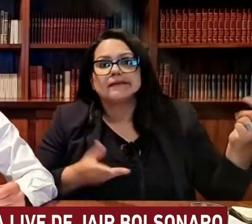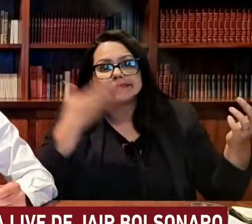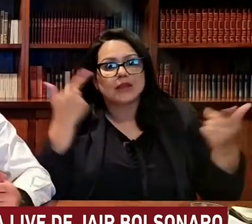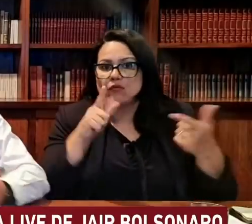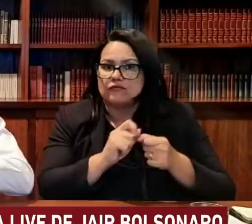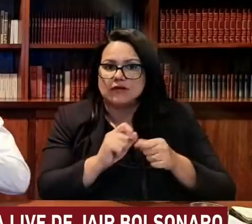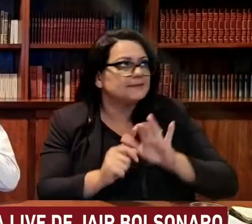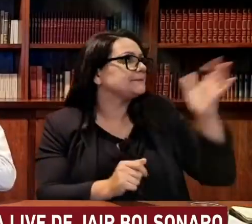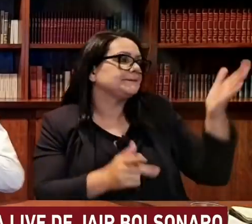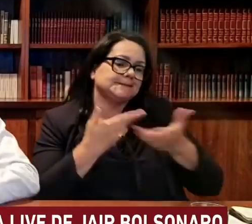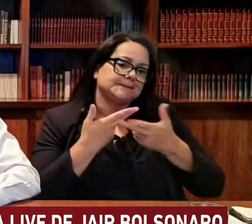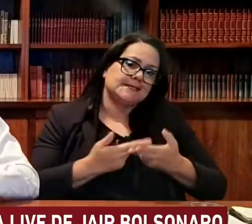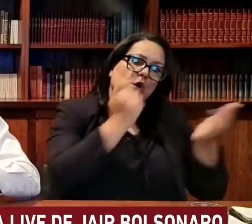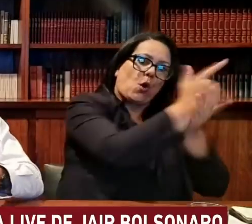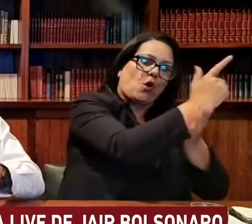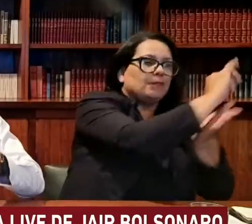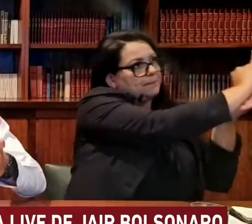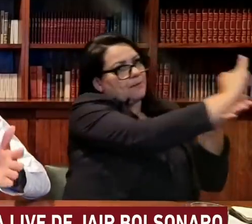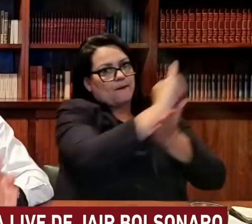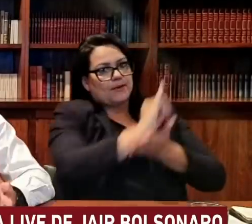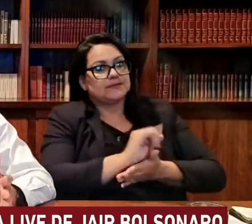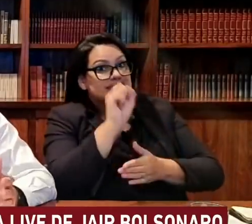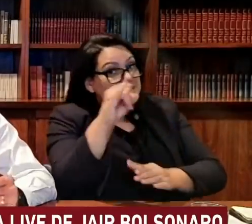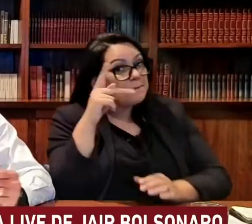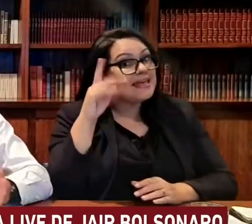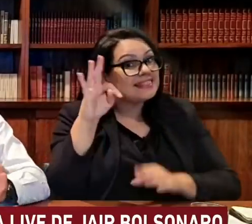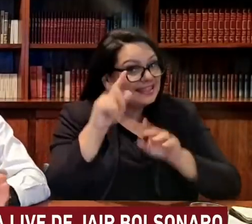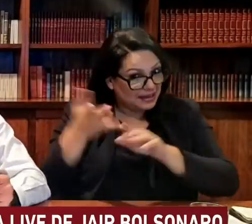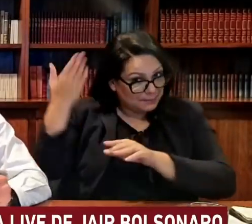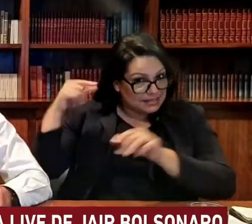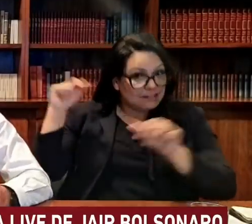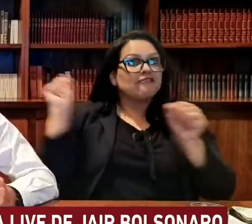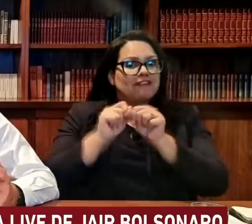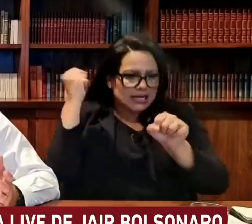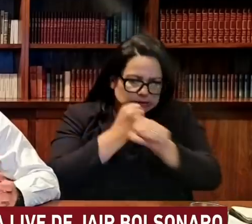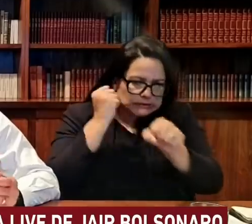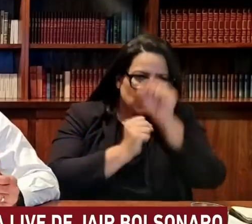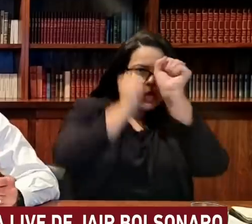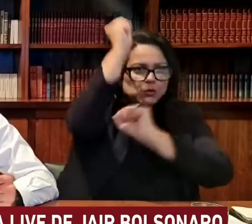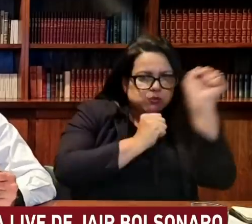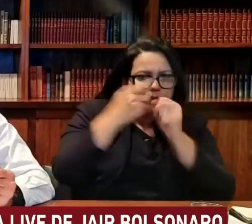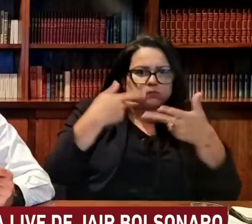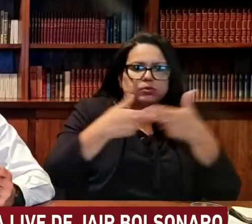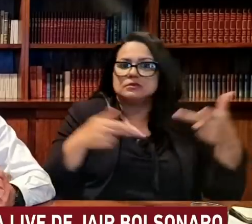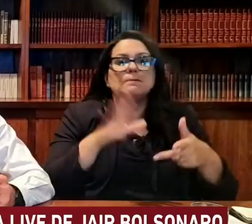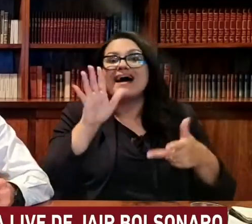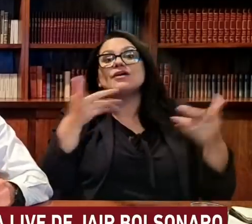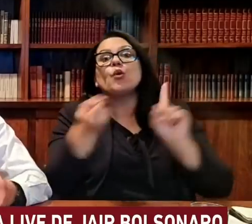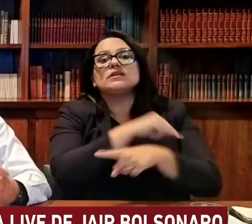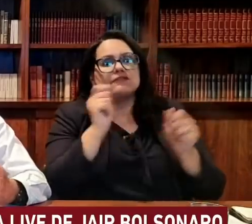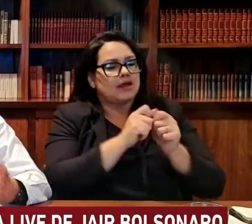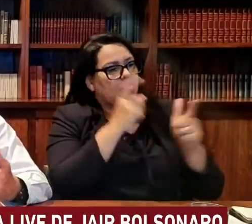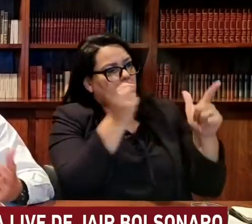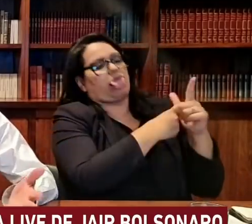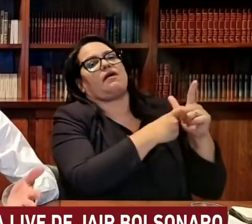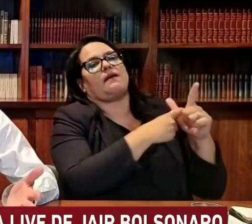aqui dentro. Se lá atrás o PT tivesse feito o teu trabalho, não tivesse aí endividado a Petrobras em aproximadamente